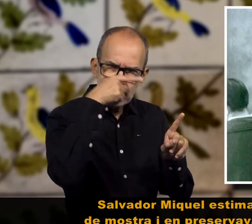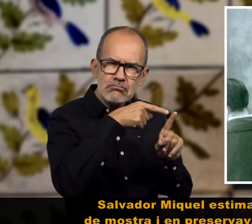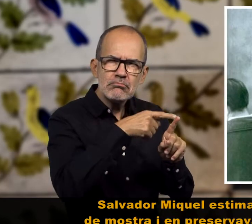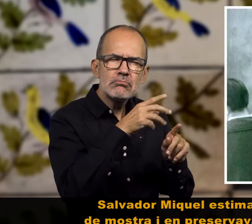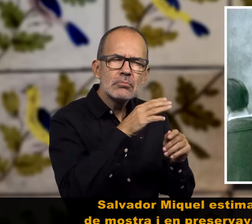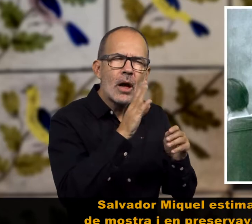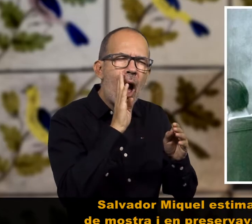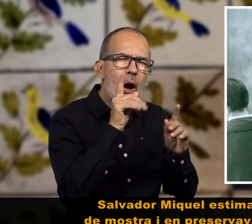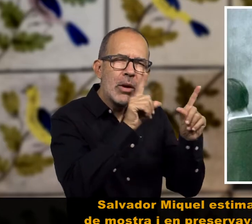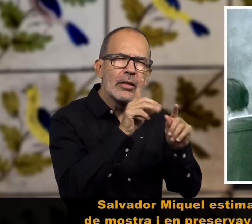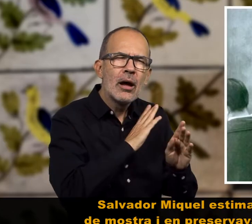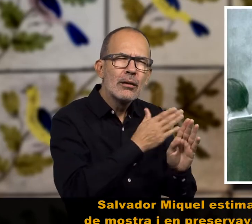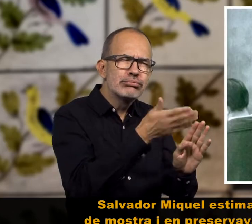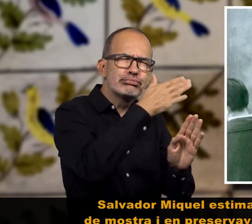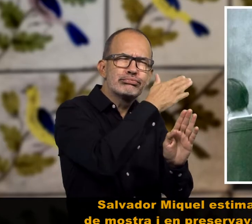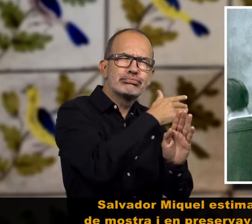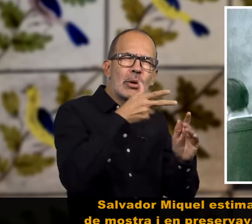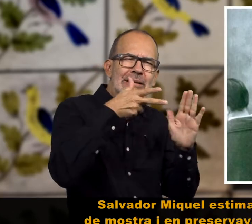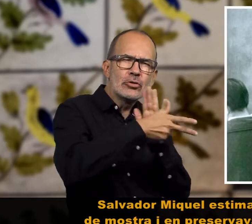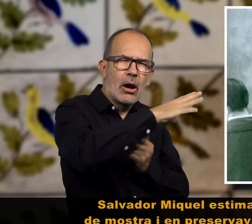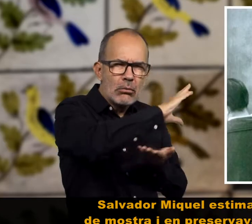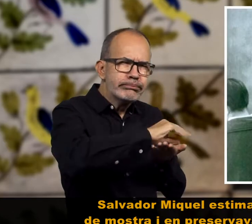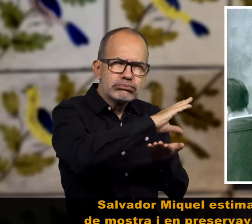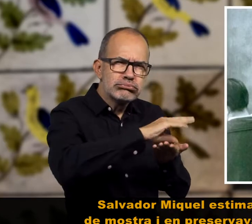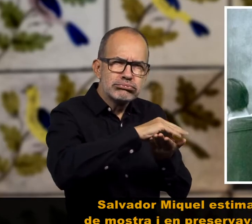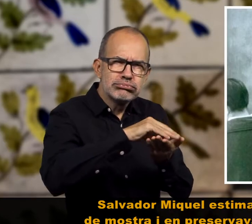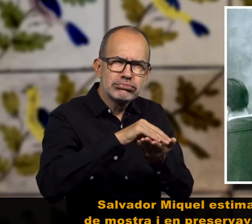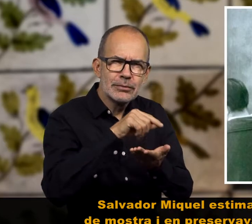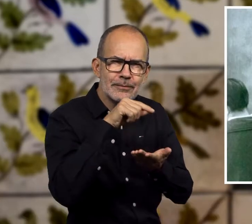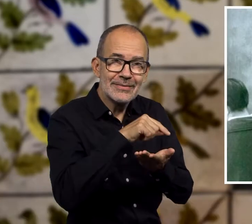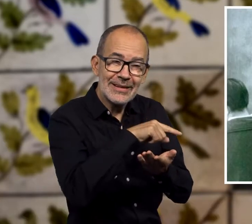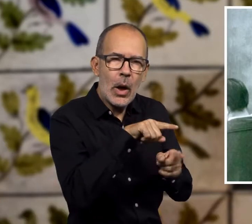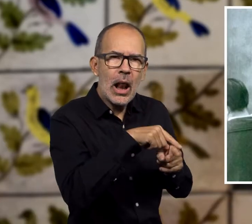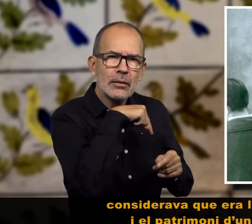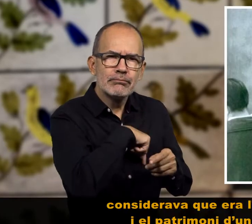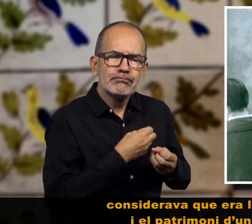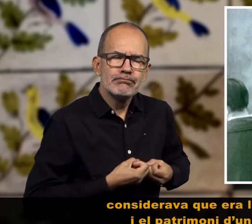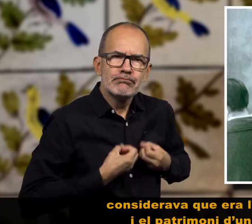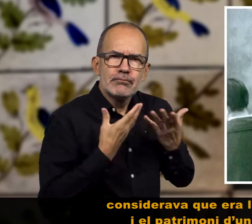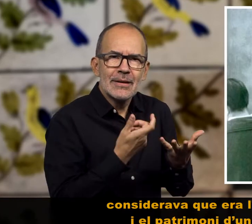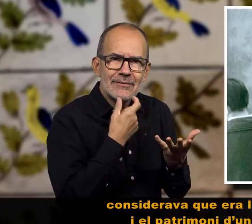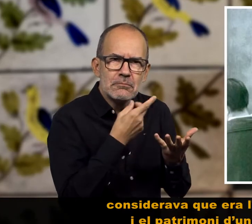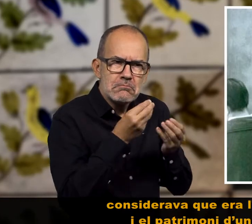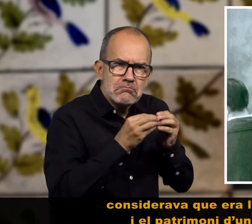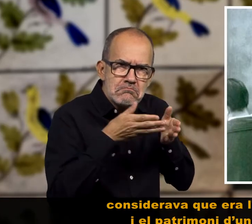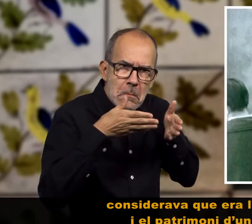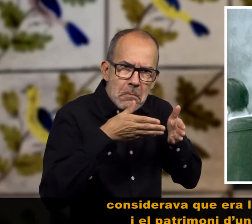Salvador Miquel estimava la rajola de mostra i en preservava la memòria. Considerava que era l'expressió i el patrimoni